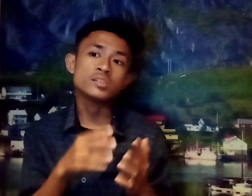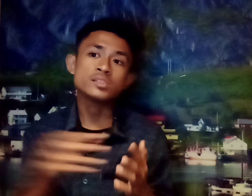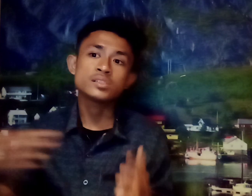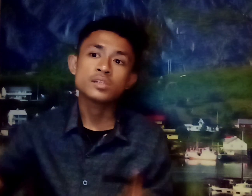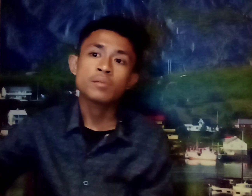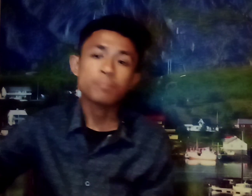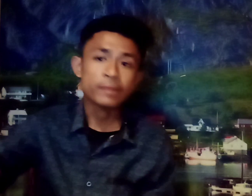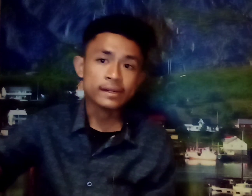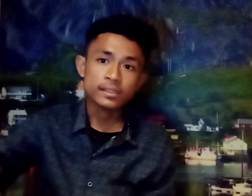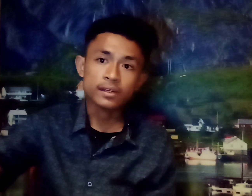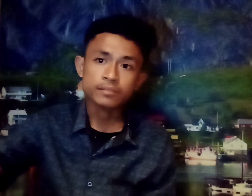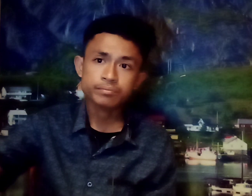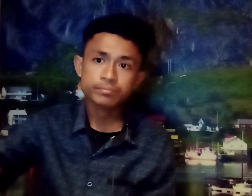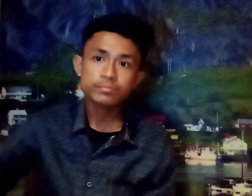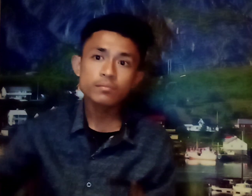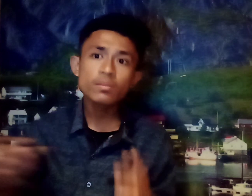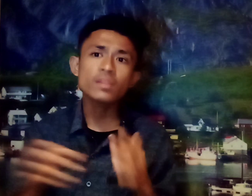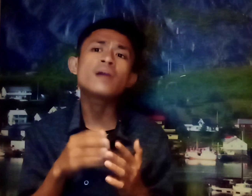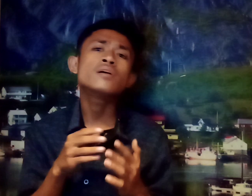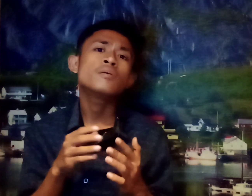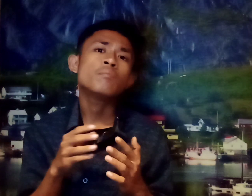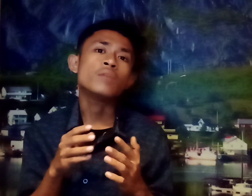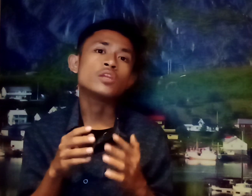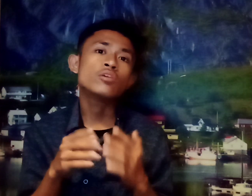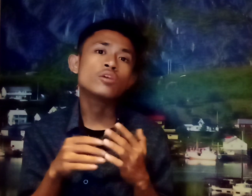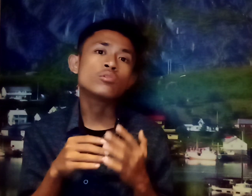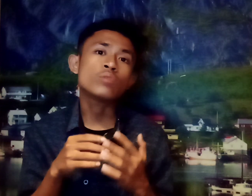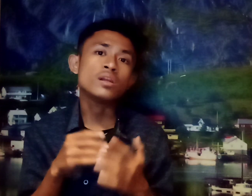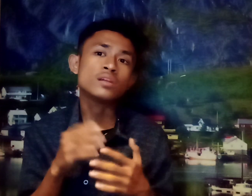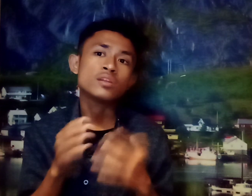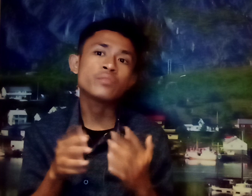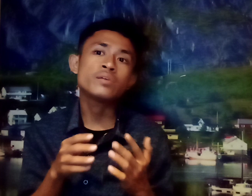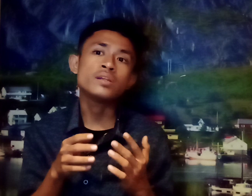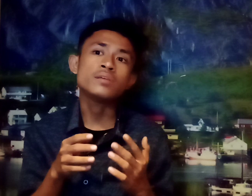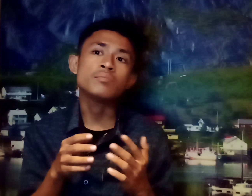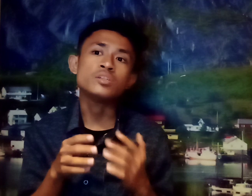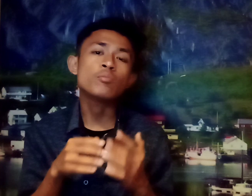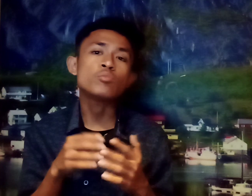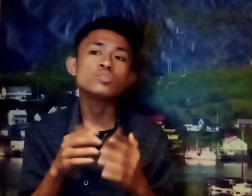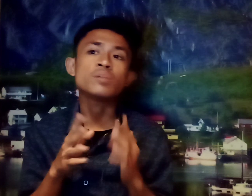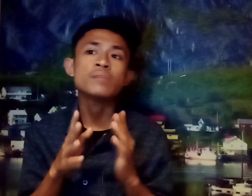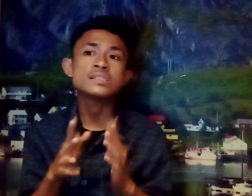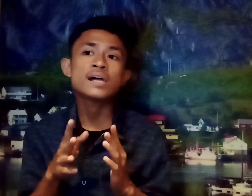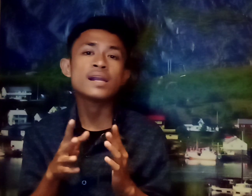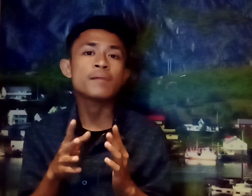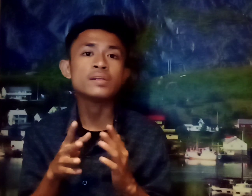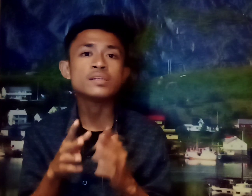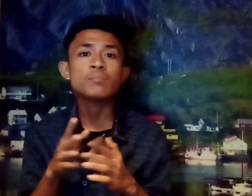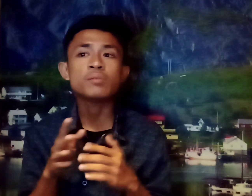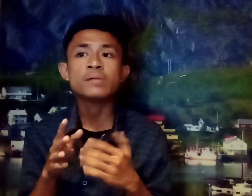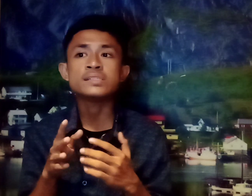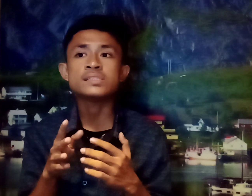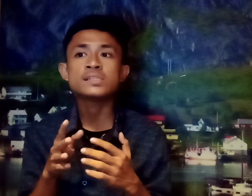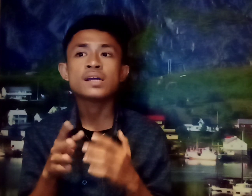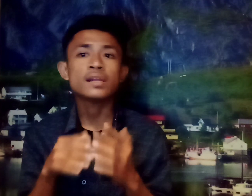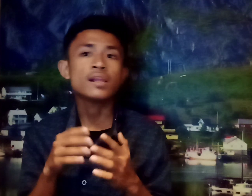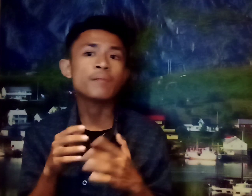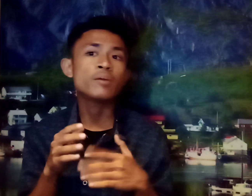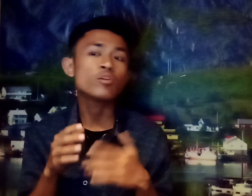hipotesis penelitian. Dan metode kualitatif ini menjawab rumusan masalah penelitian berbasis data lapang